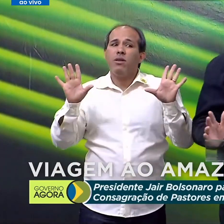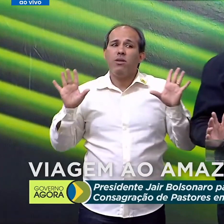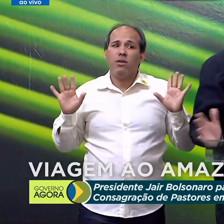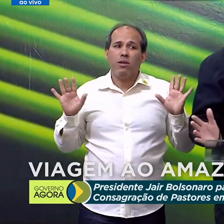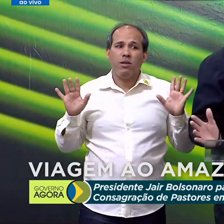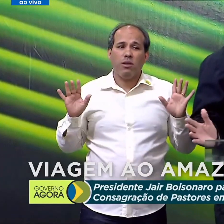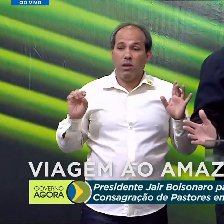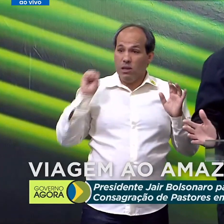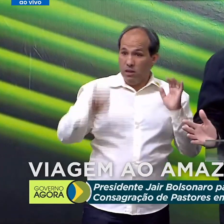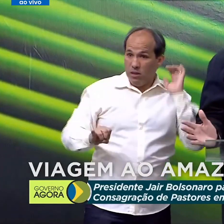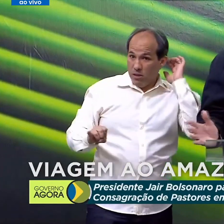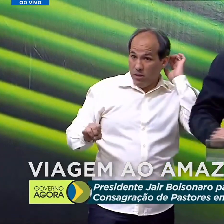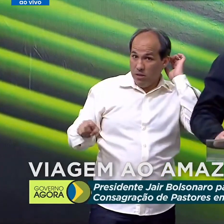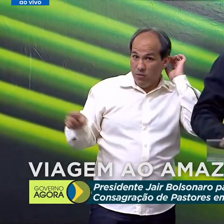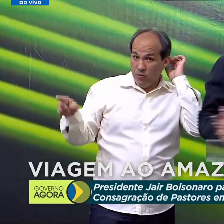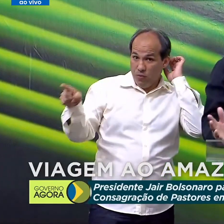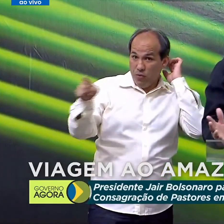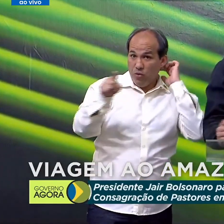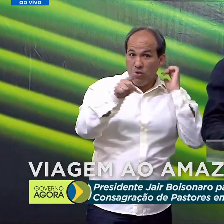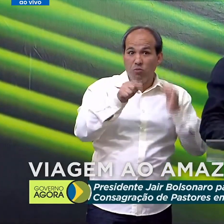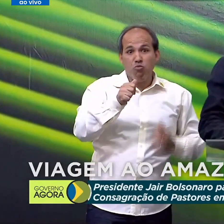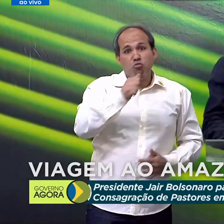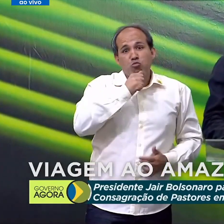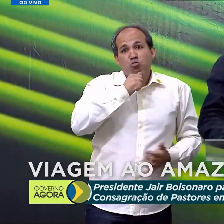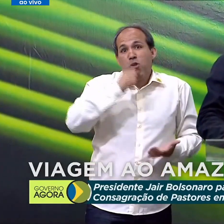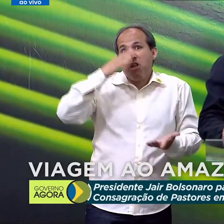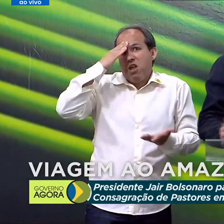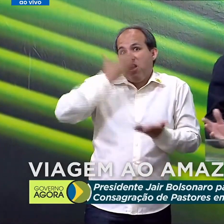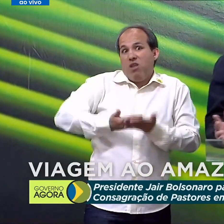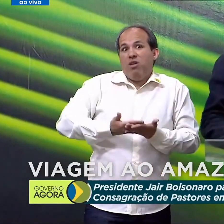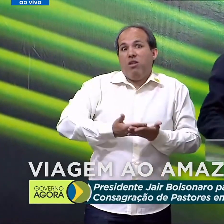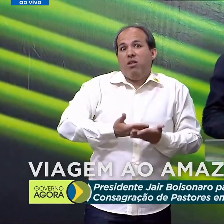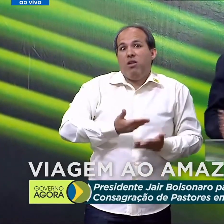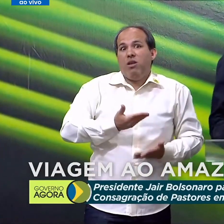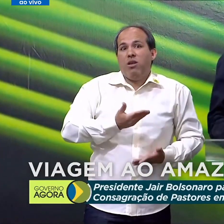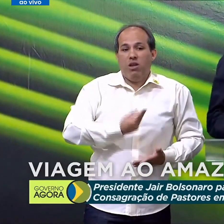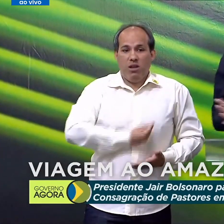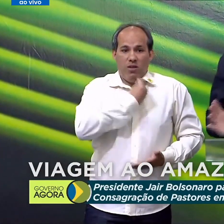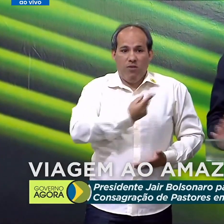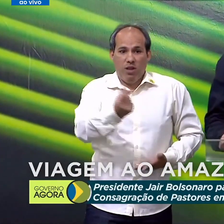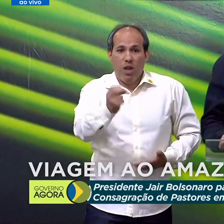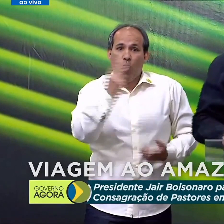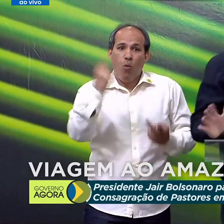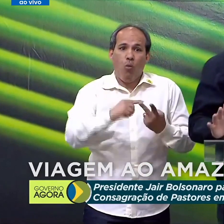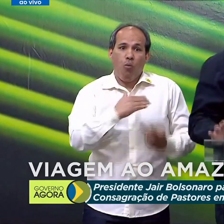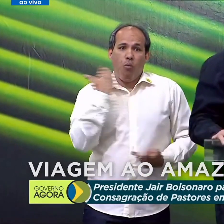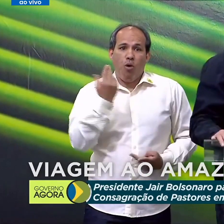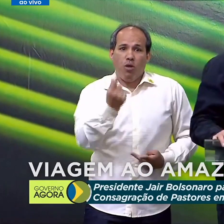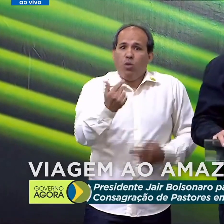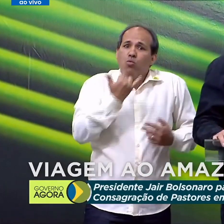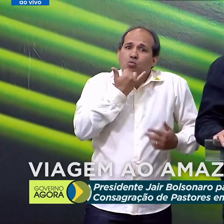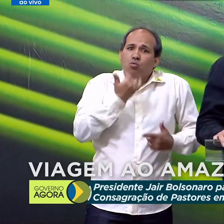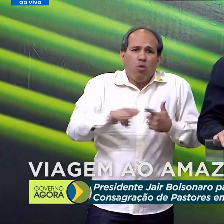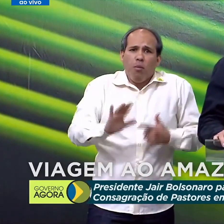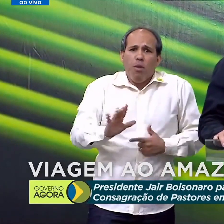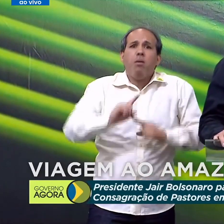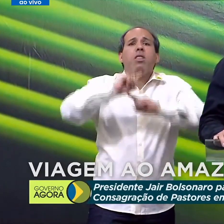Se a pessoa não acredita na vida eterna ou na morte eterna, se explique.